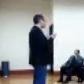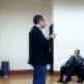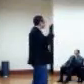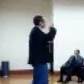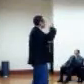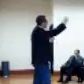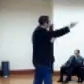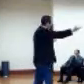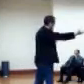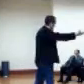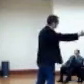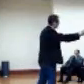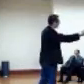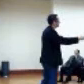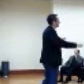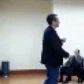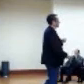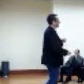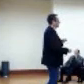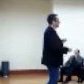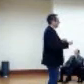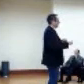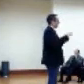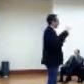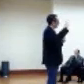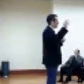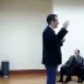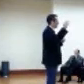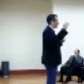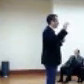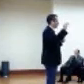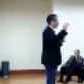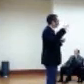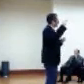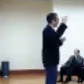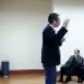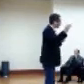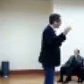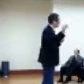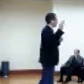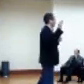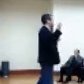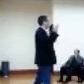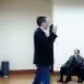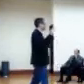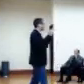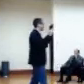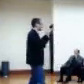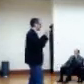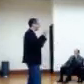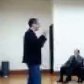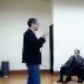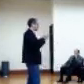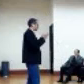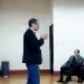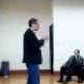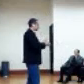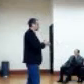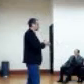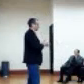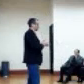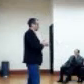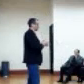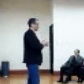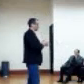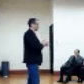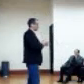no he visto investigaciones alteradas desde la minería de información? No digamos desde el procesamiento, ¿ya? Que esos nombres sí no se